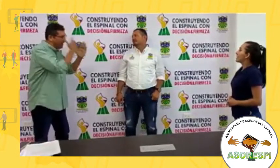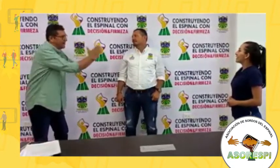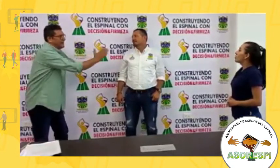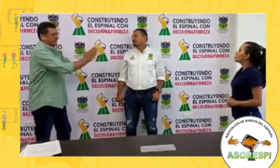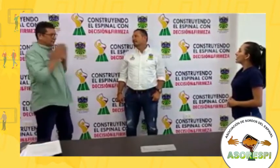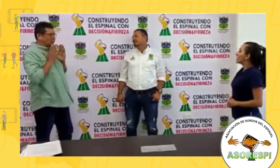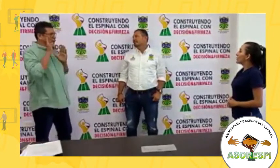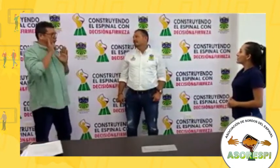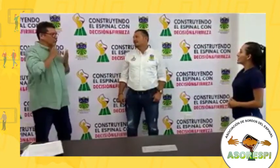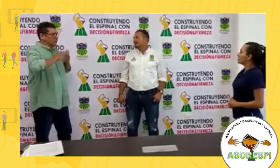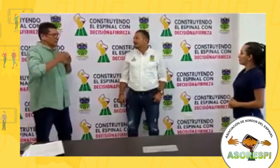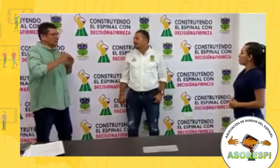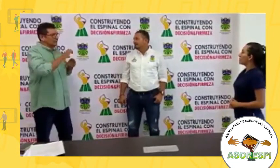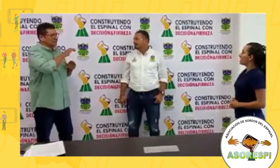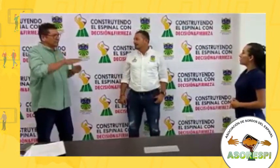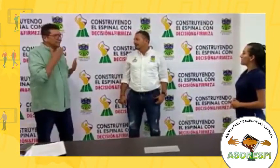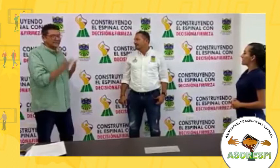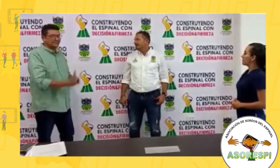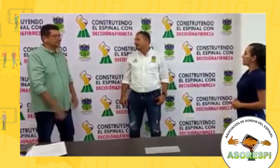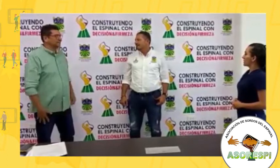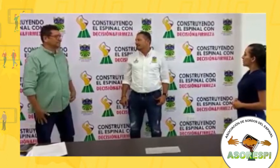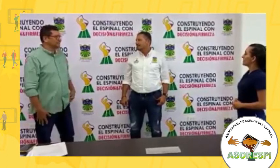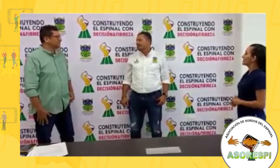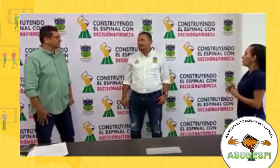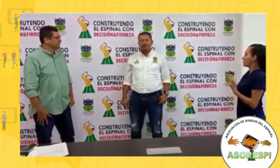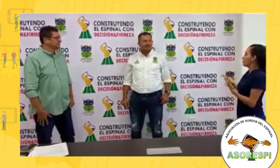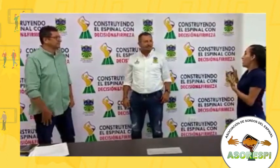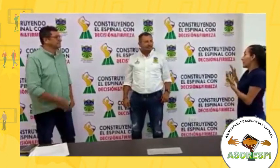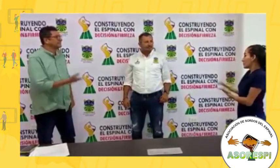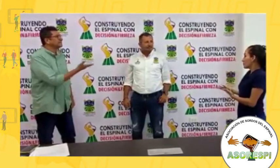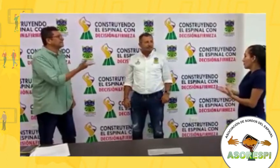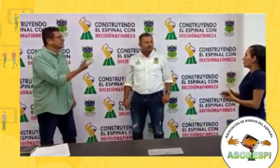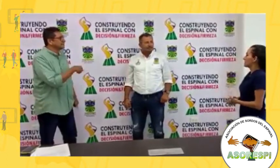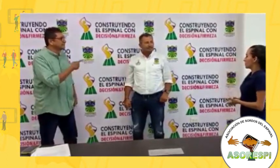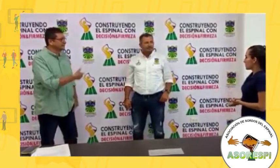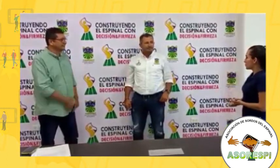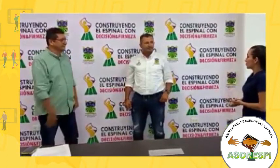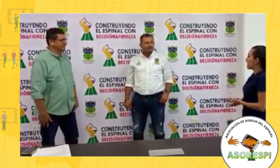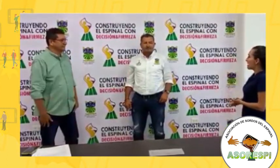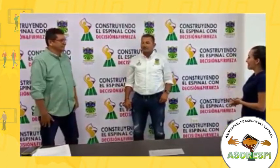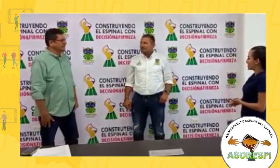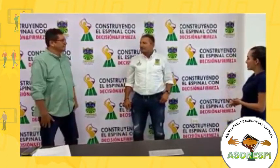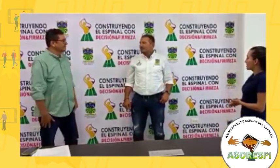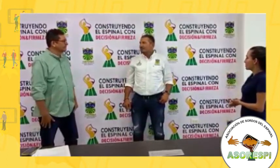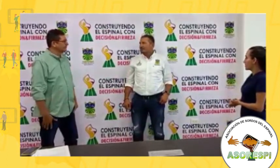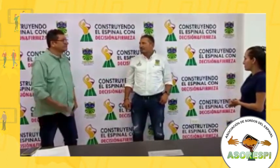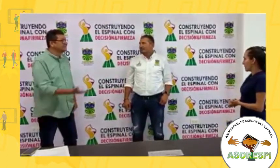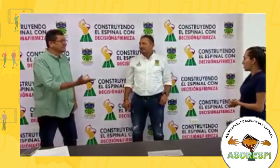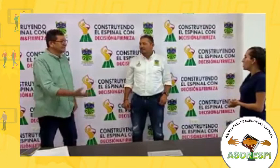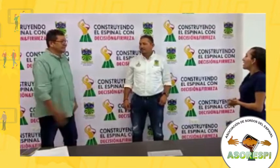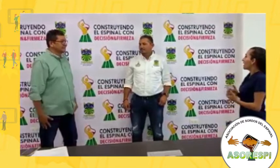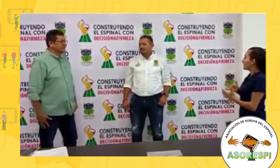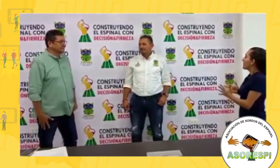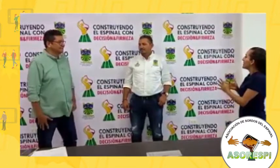se reconoció la lengua de señas como la lengua oficial de la persona sorda. En este momento yo le agradezco a usted por prestarnos a nosotros la atención en su